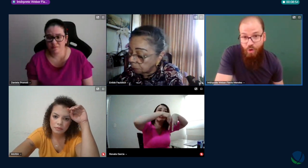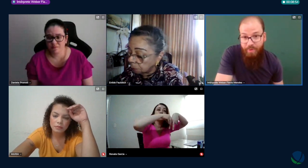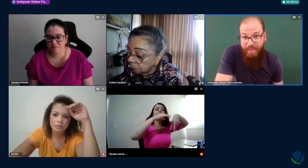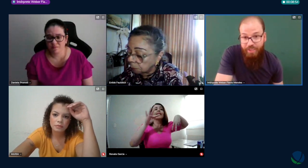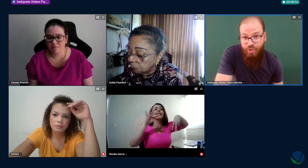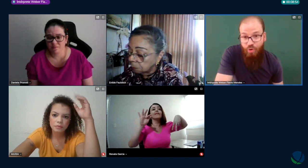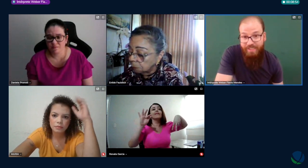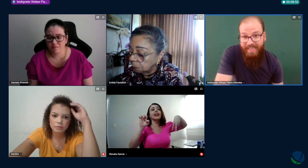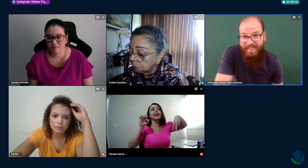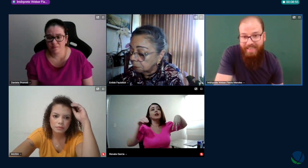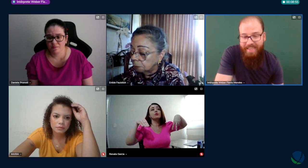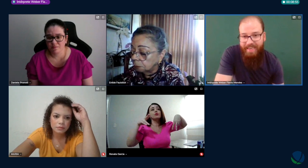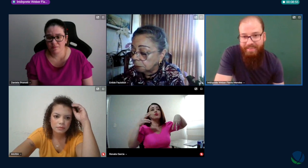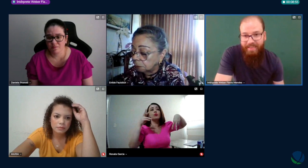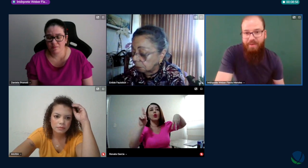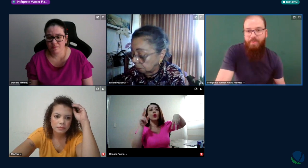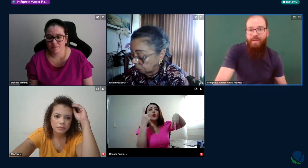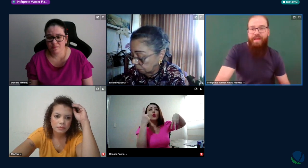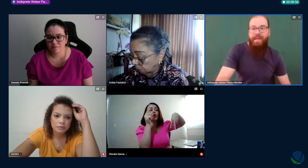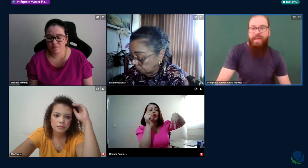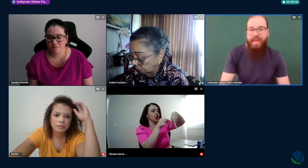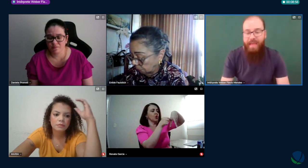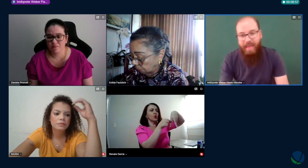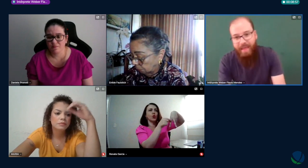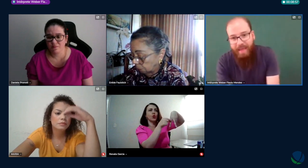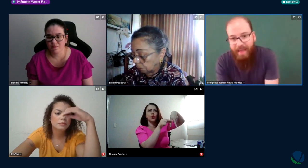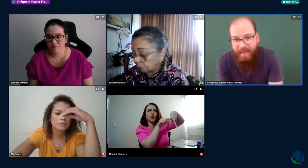E como que a gente conseguiria, então,